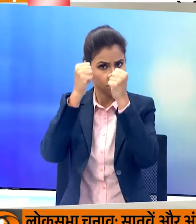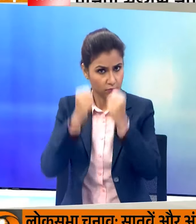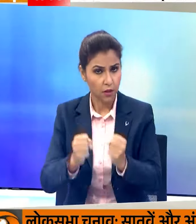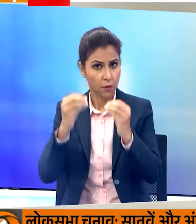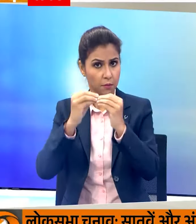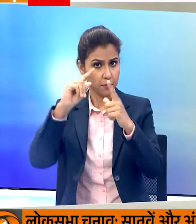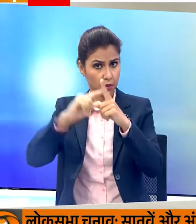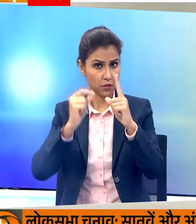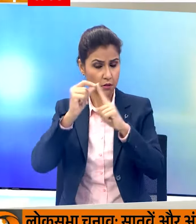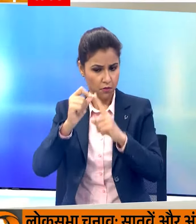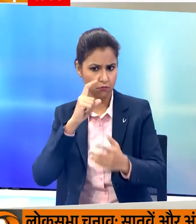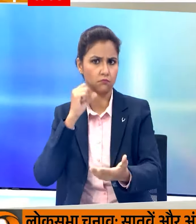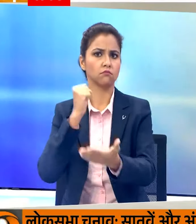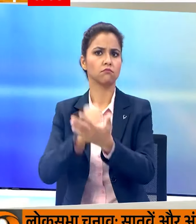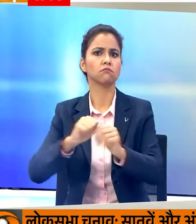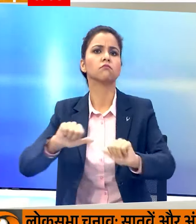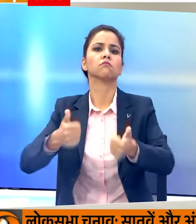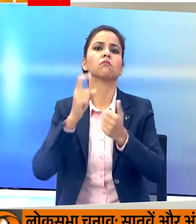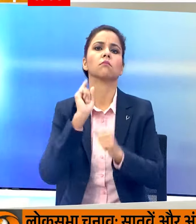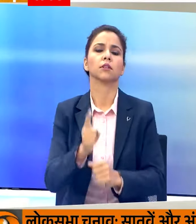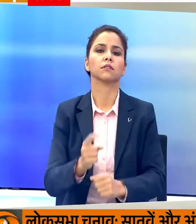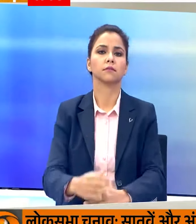भाजपा की जीत को सुनिश्चित